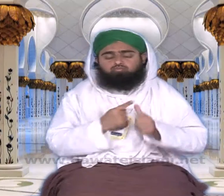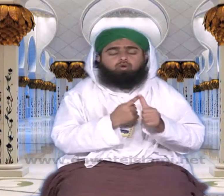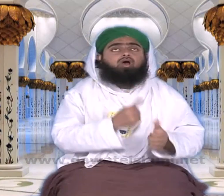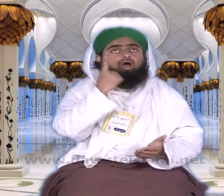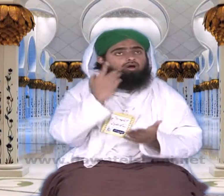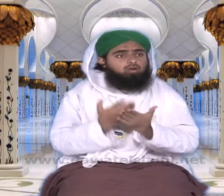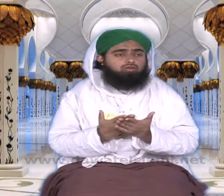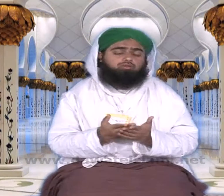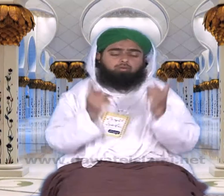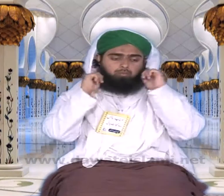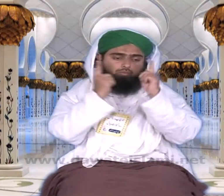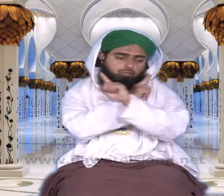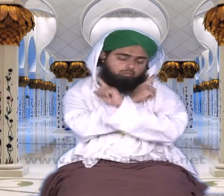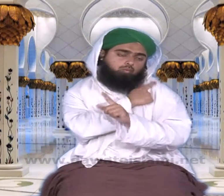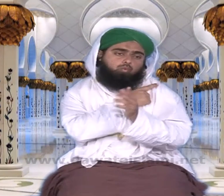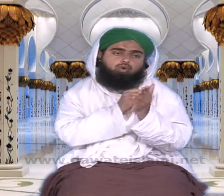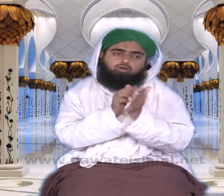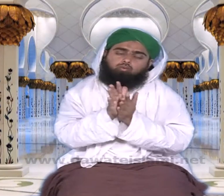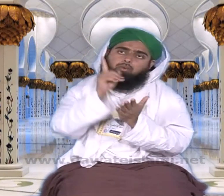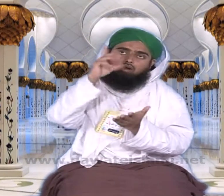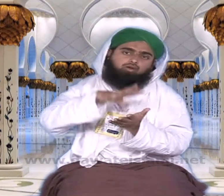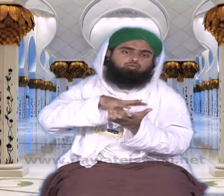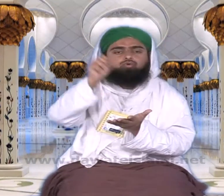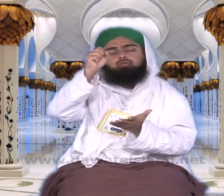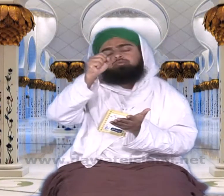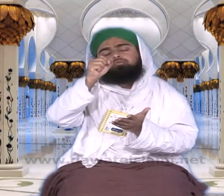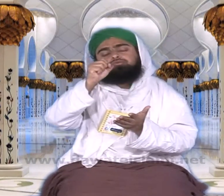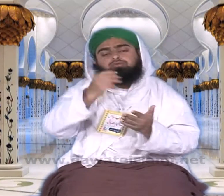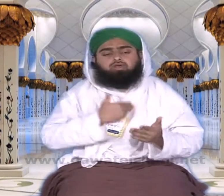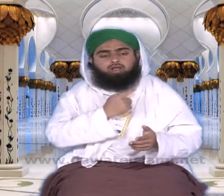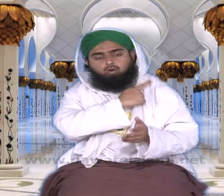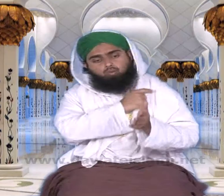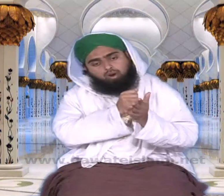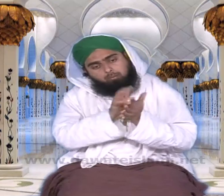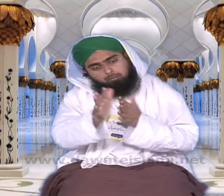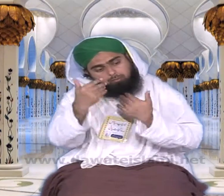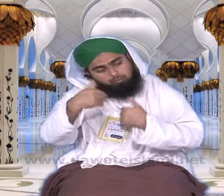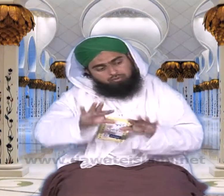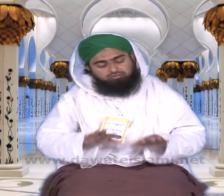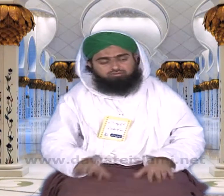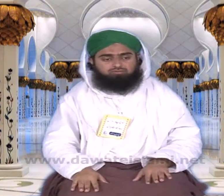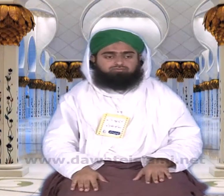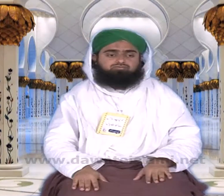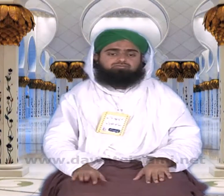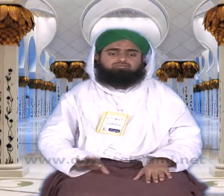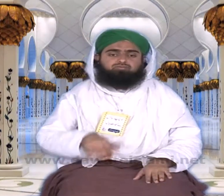چونکہ میں اپنے گناہوں سے توبہ کر چکا تھا اللہ تعالی نے میری توبہ قبول کر لی میرے گناہ بخش دیئے